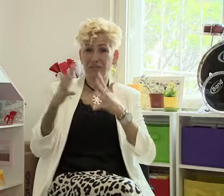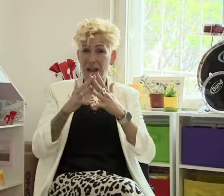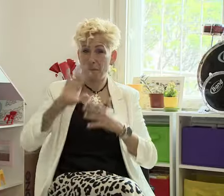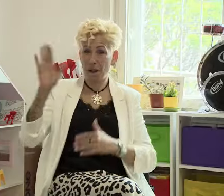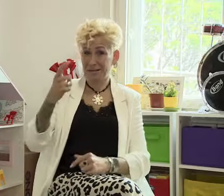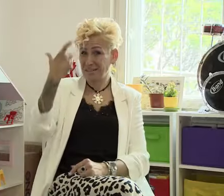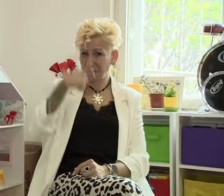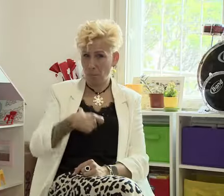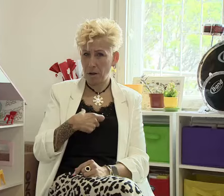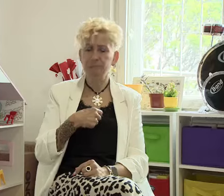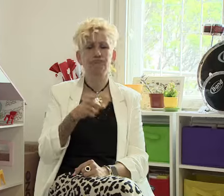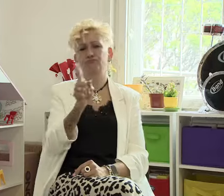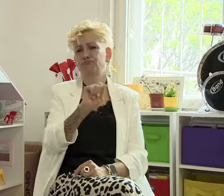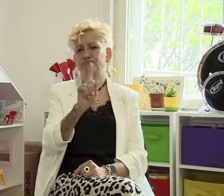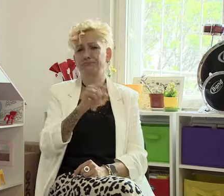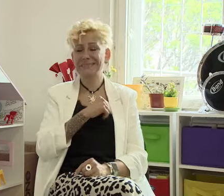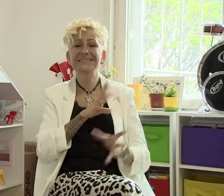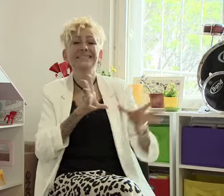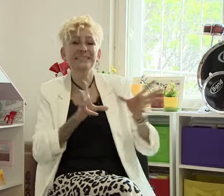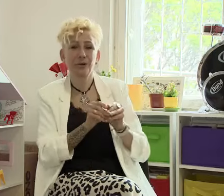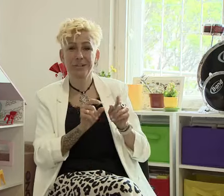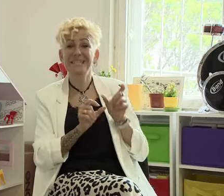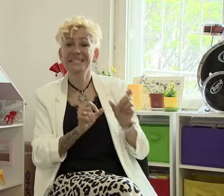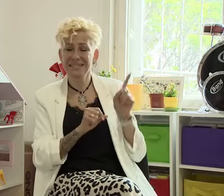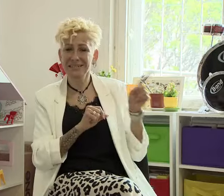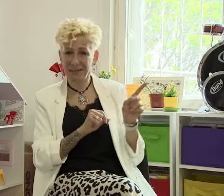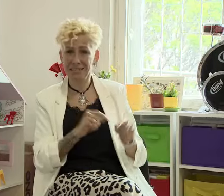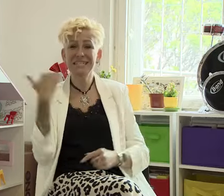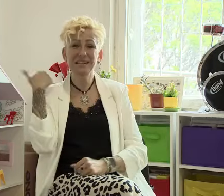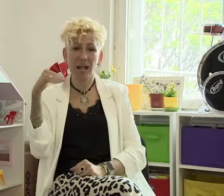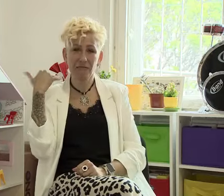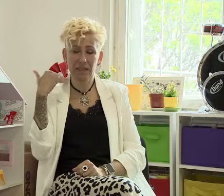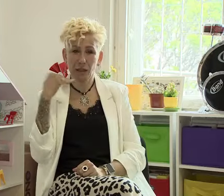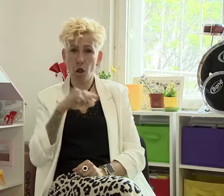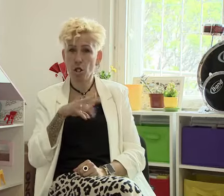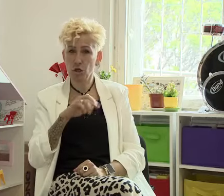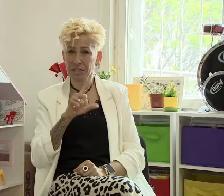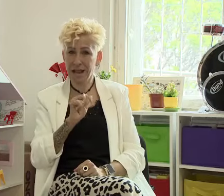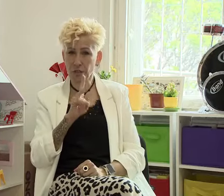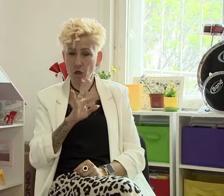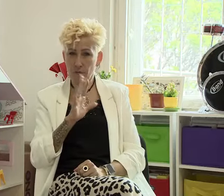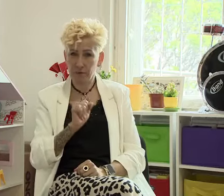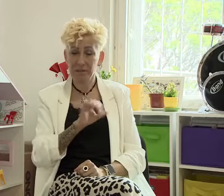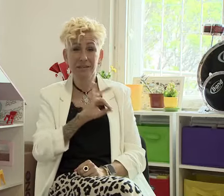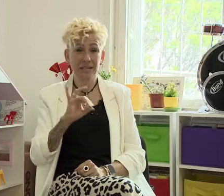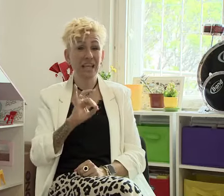Всъщност за Америка не заминах сама. Бях заедно с доктор Славина Лозанова и доктор Ивелина